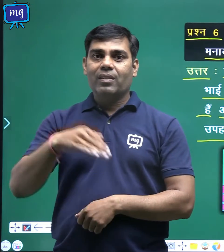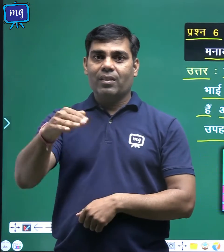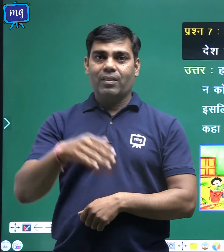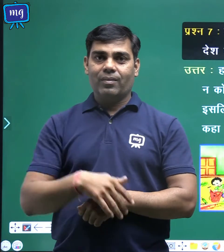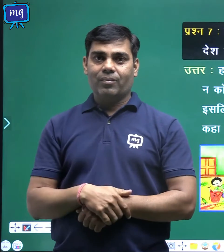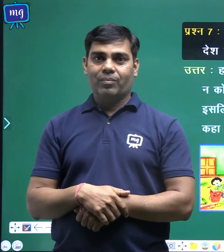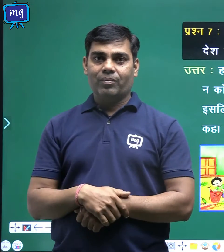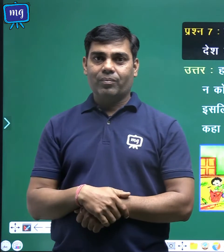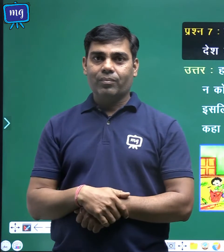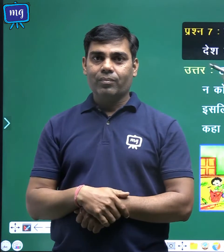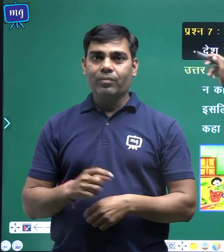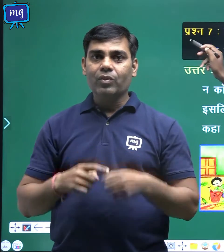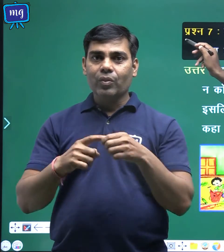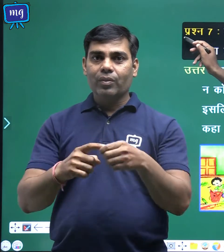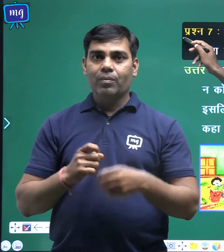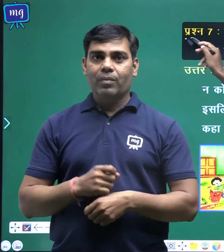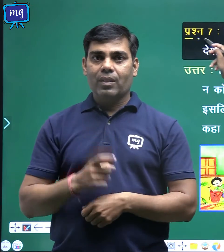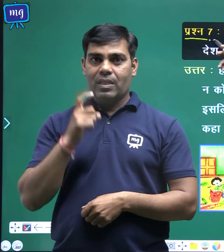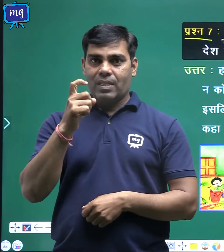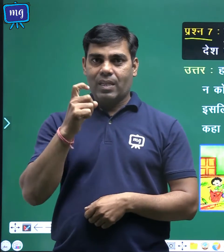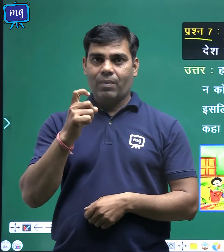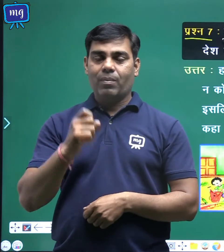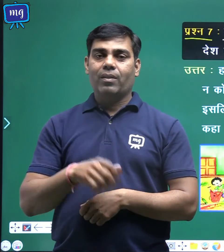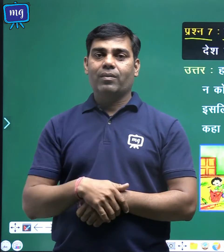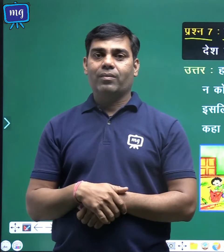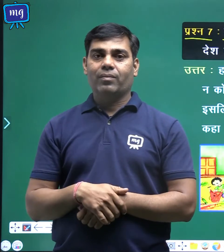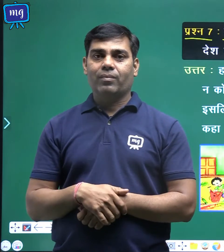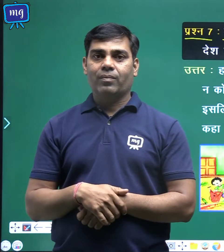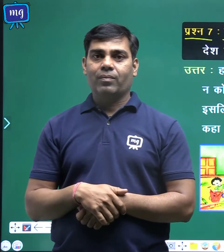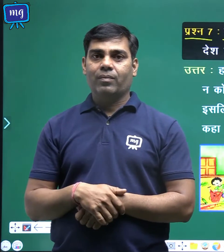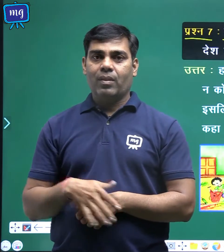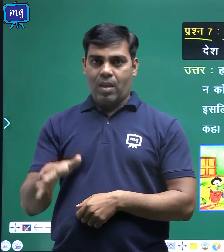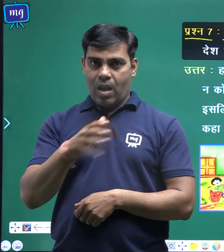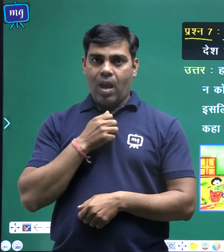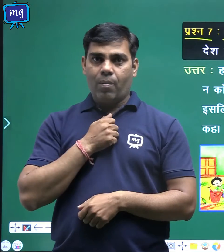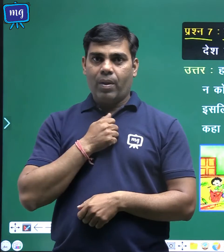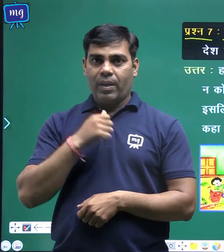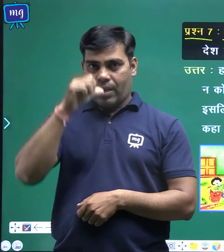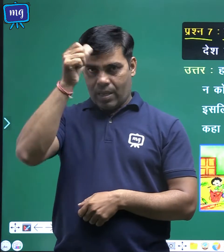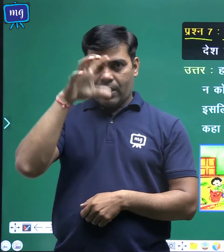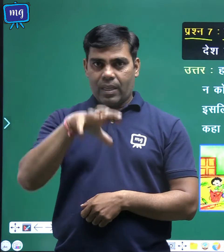चलते हैं प्रश्न नंबर 7 पर। हमारे देश को